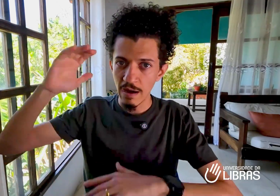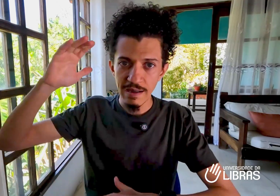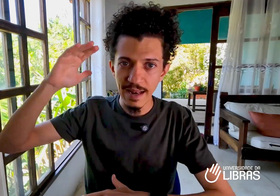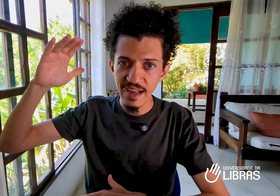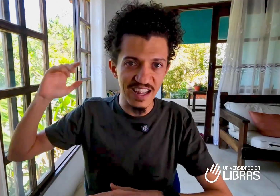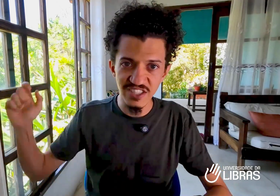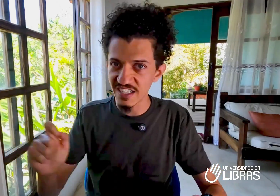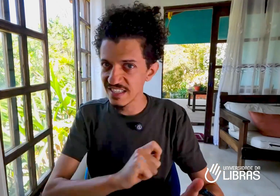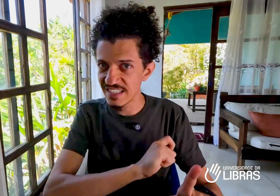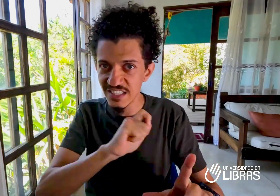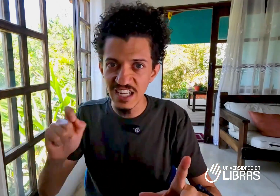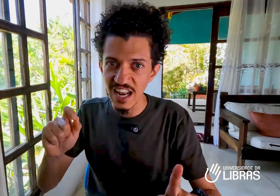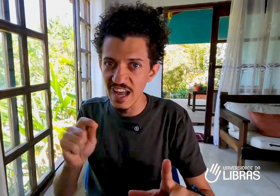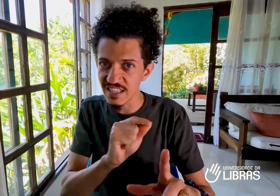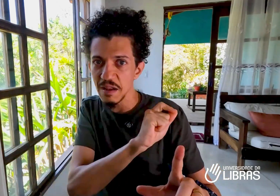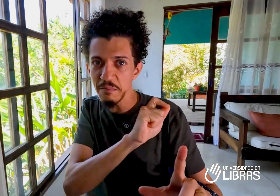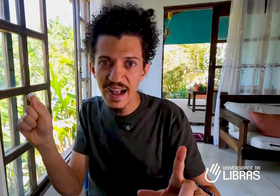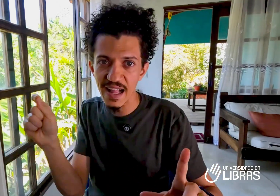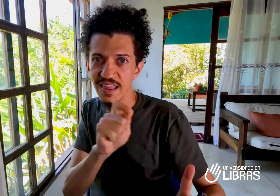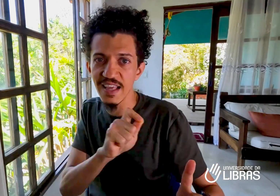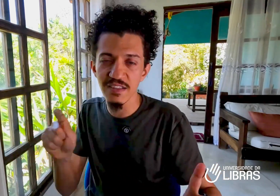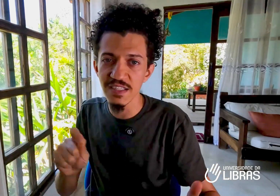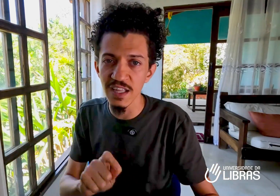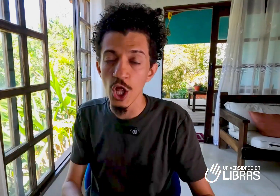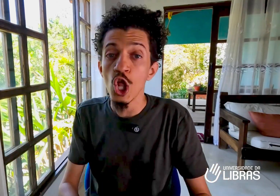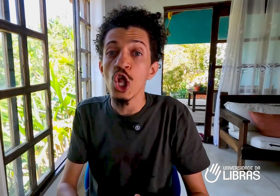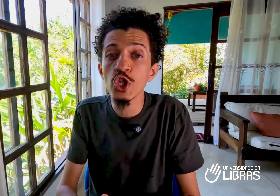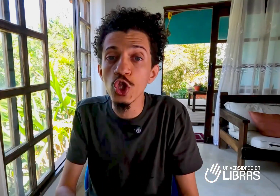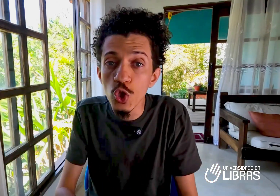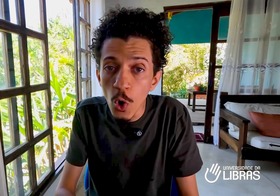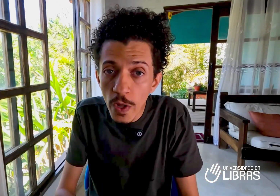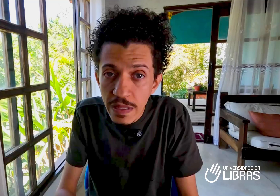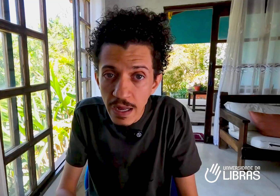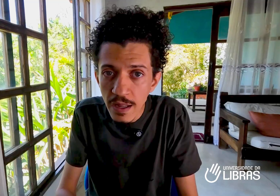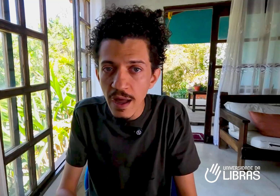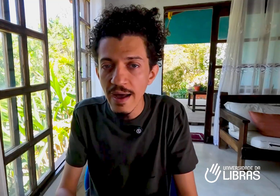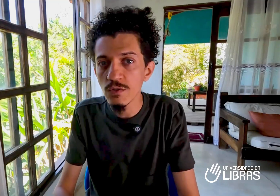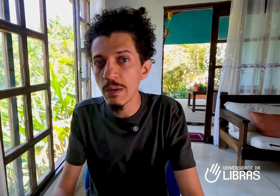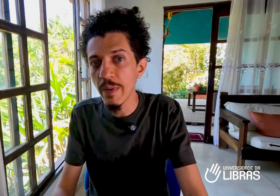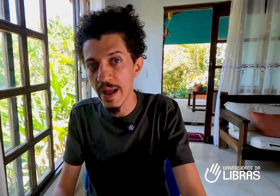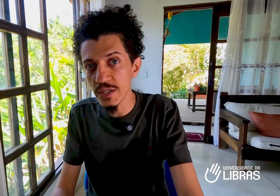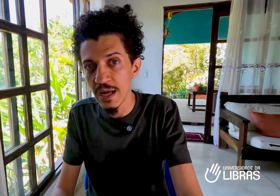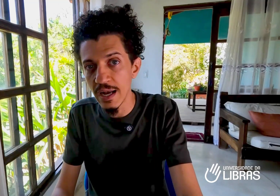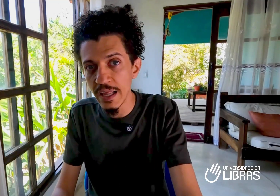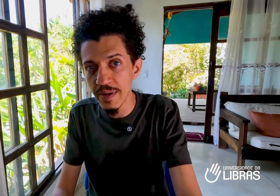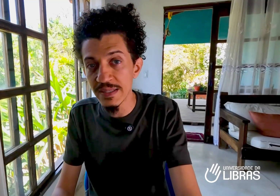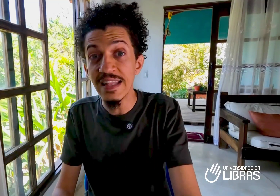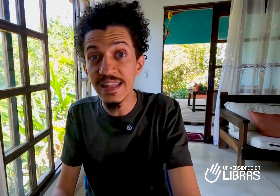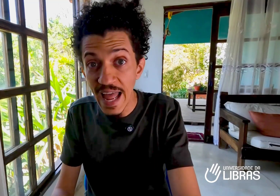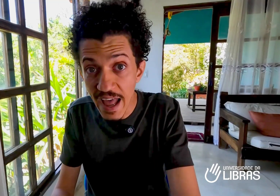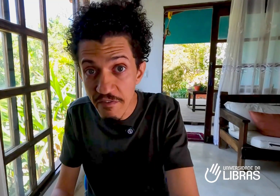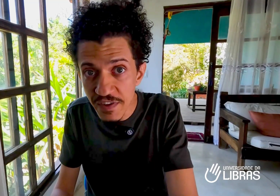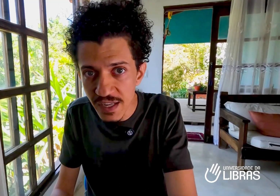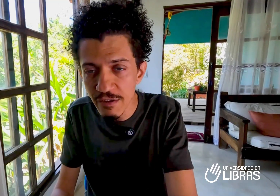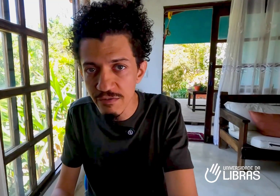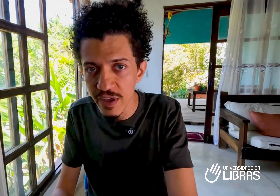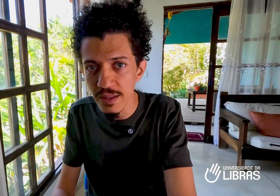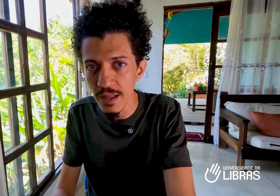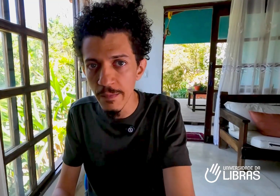aquela canetinha assim cintilante, aquele marca-texto assim, toda a sua prática na Libras deve ser feita